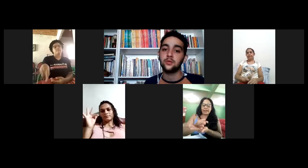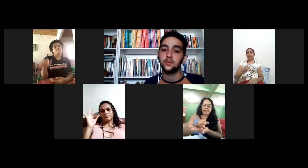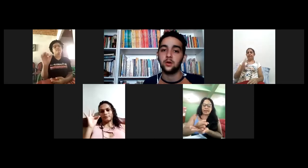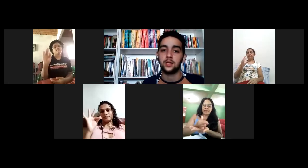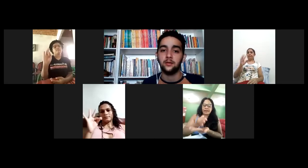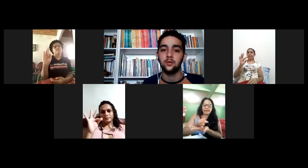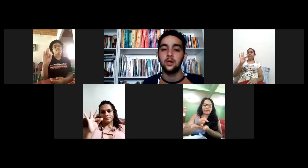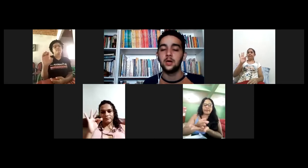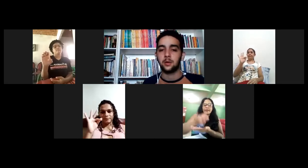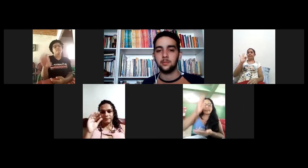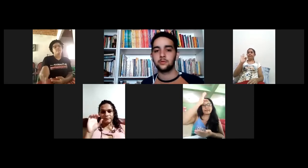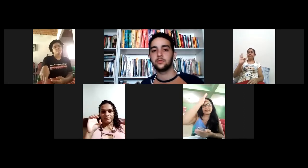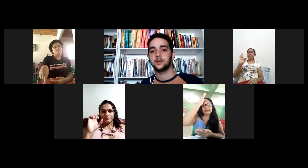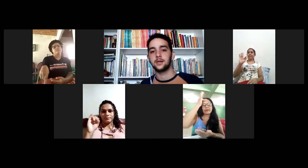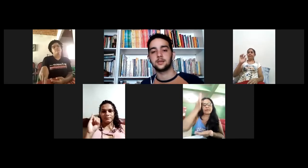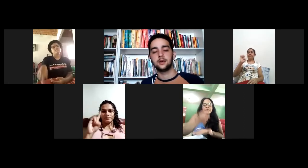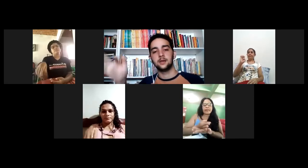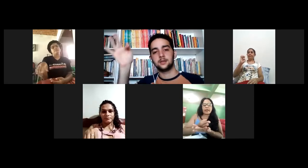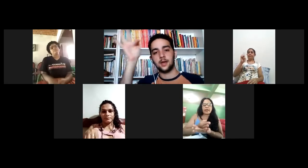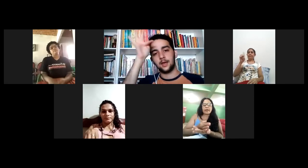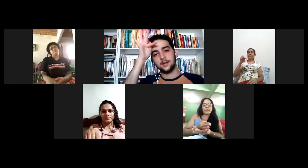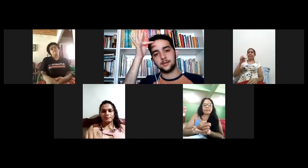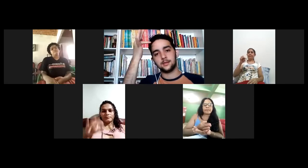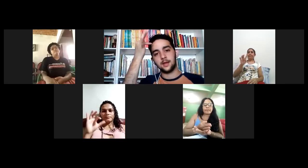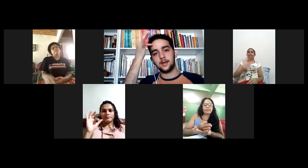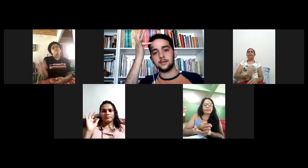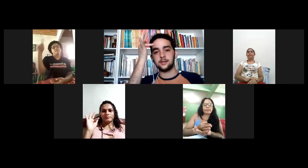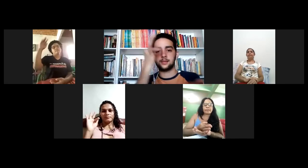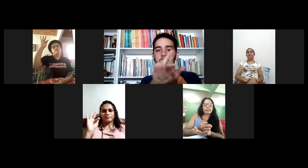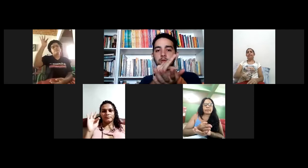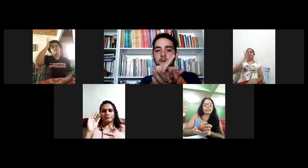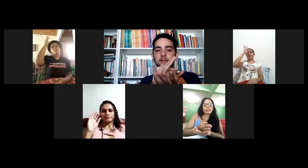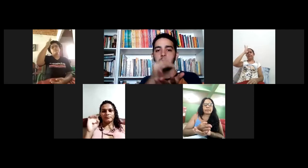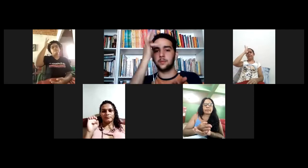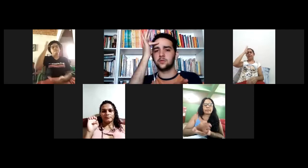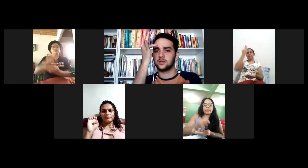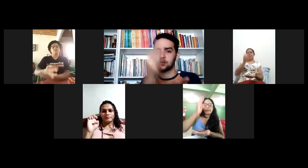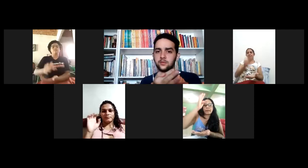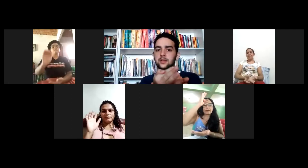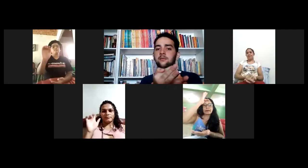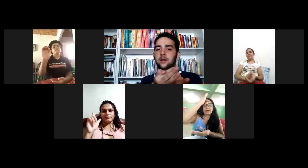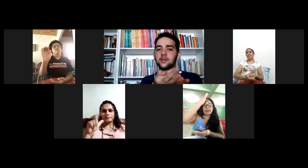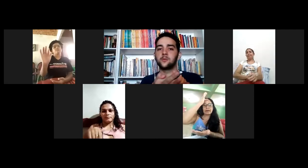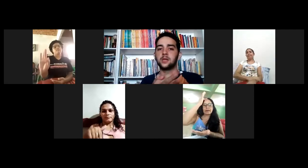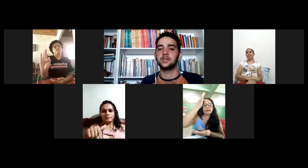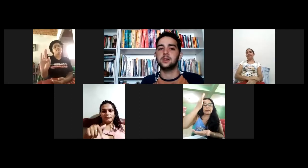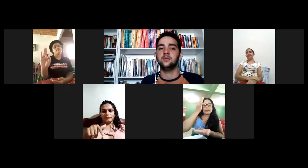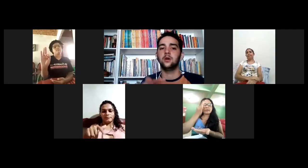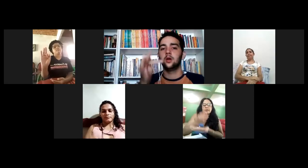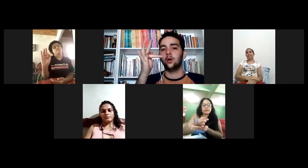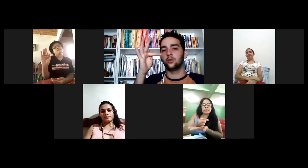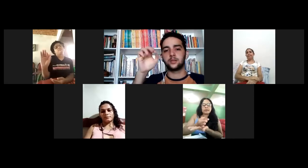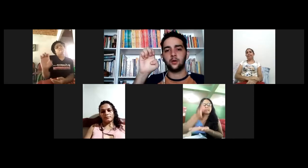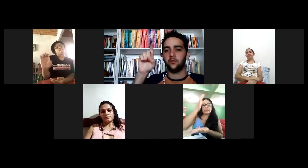acharem mais confortável para a mão de vocês. Se é esse, se é esse, se é o de bater na mão, vocês acham que vai ficar mais